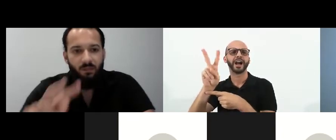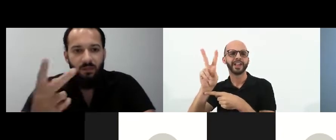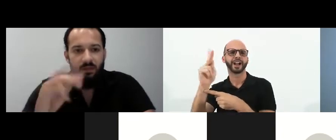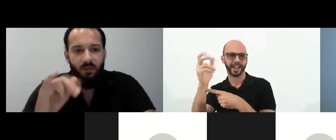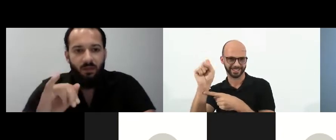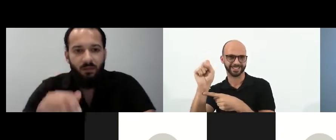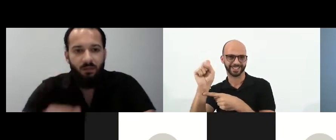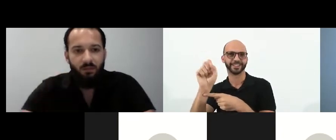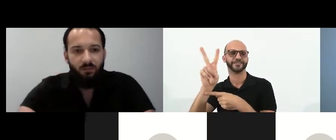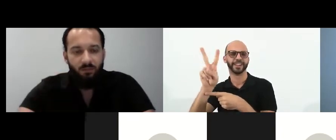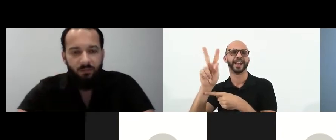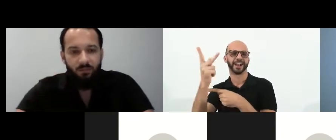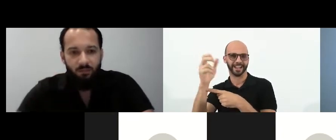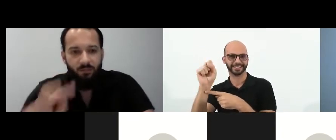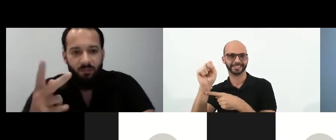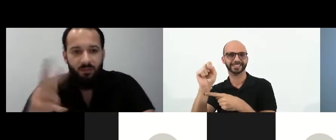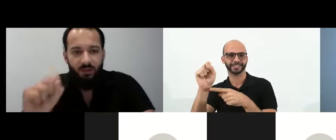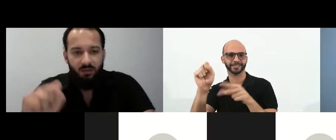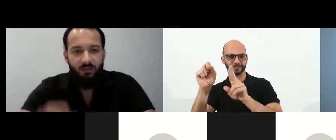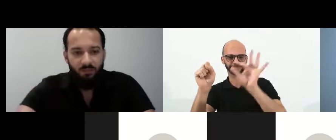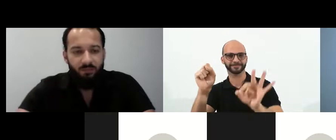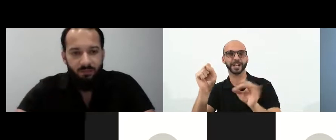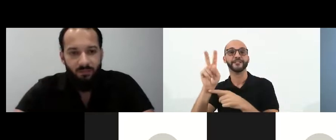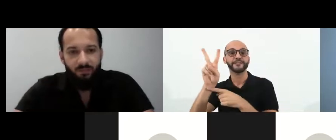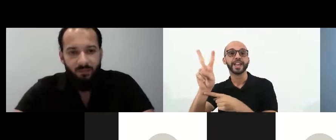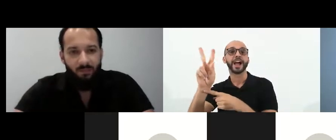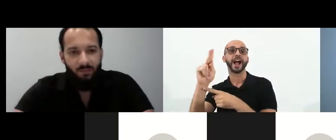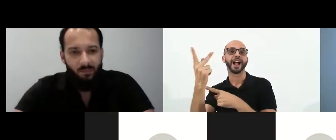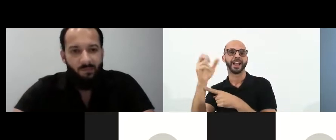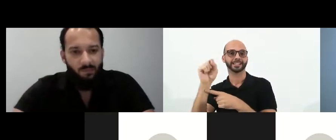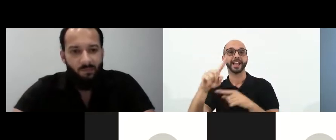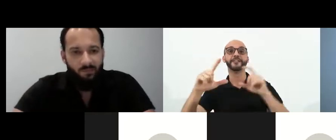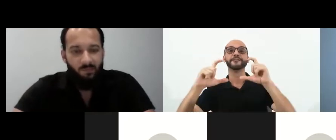O nome era VHS.